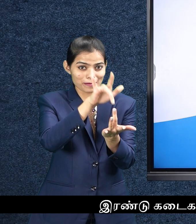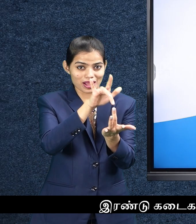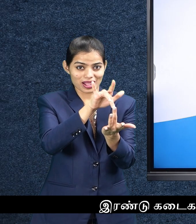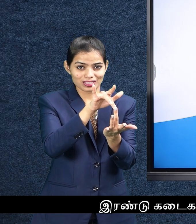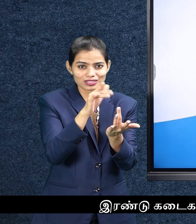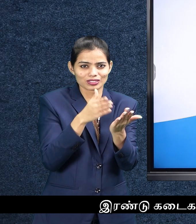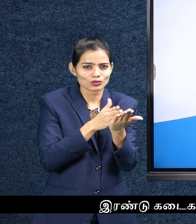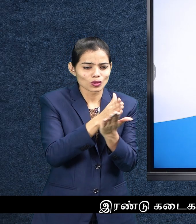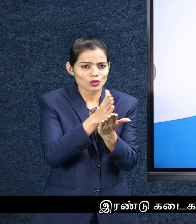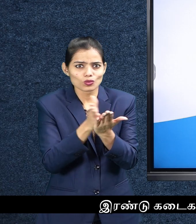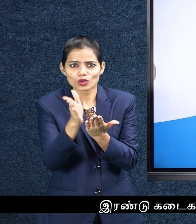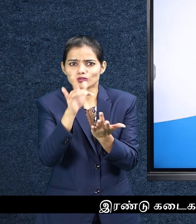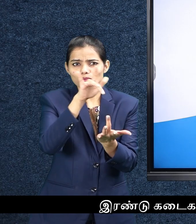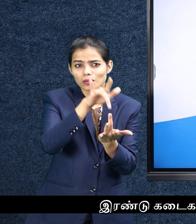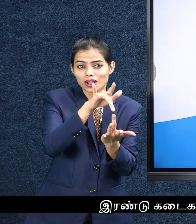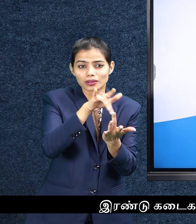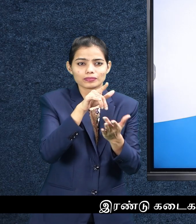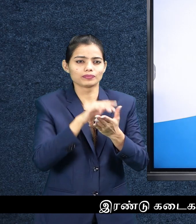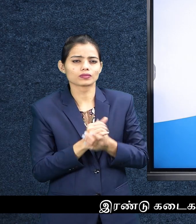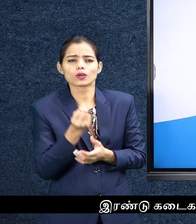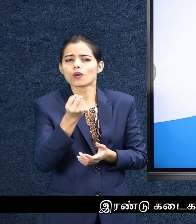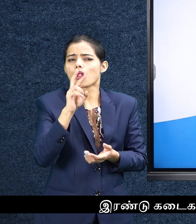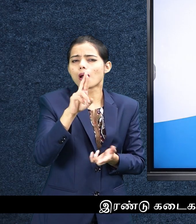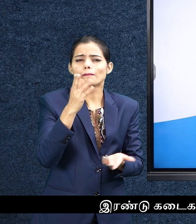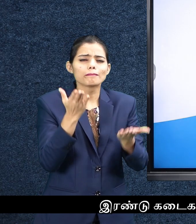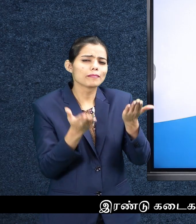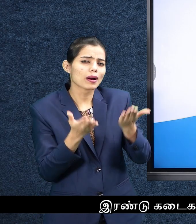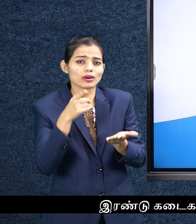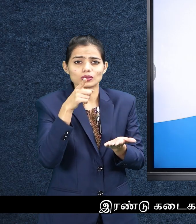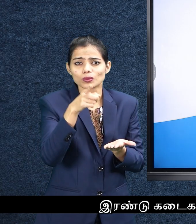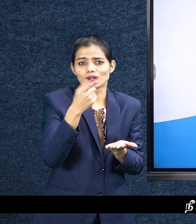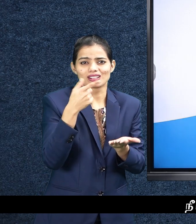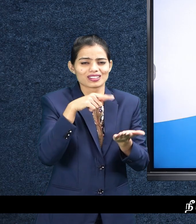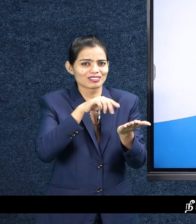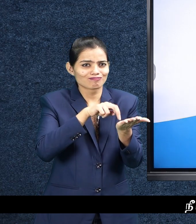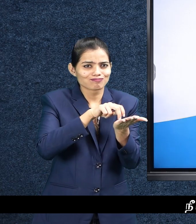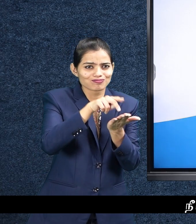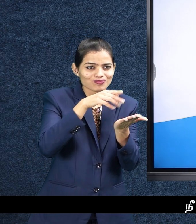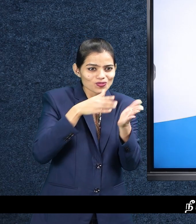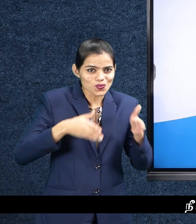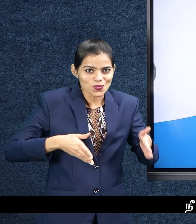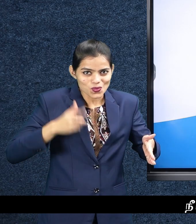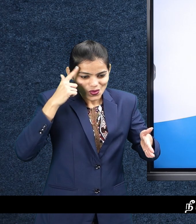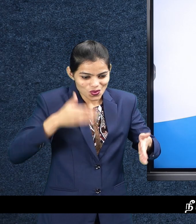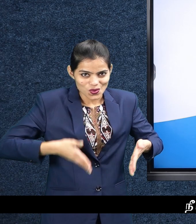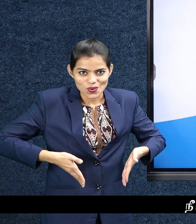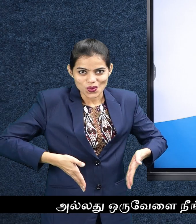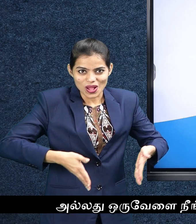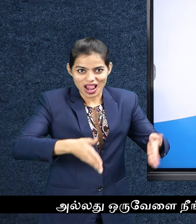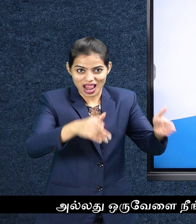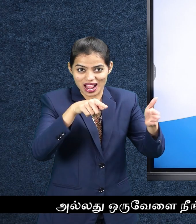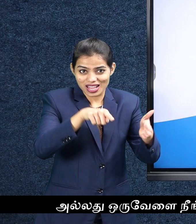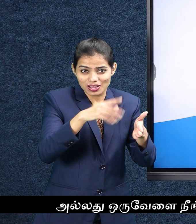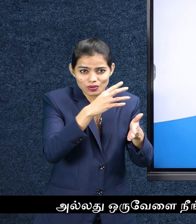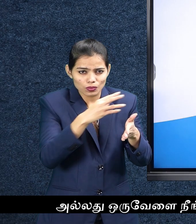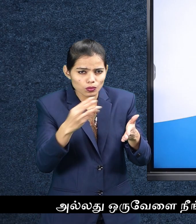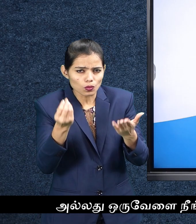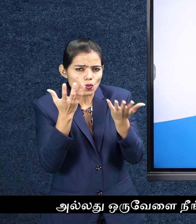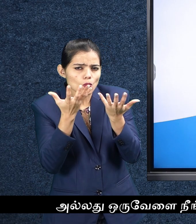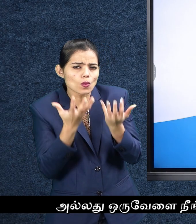இரண்டு கடைகளுக்கு இடையே உள்ள குறுகிய பாதையை நீங்கள் அறிய விரும்புகிறீர்கள். அல்லது ஒருவேளை